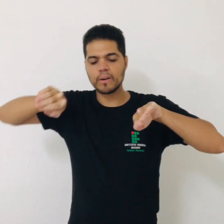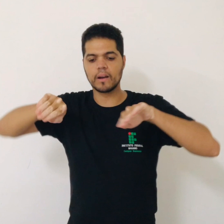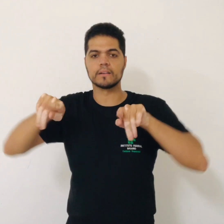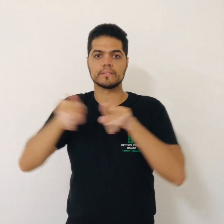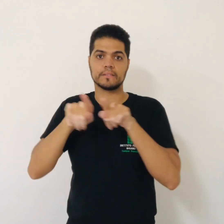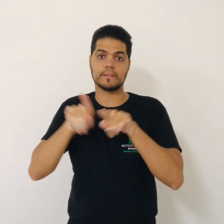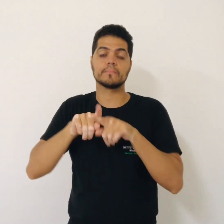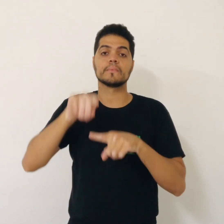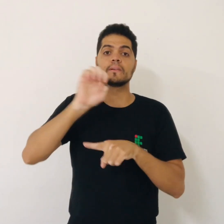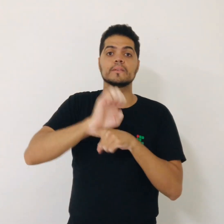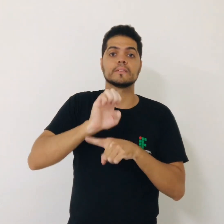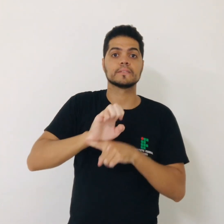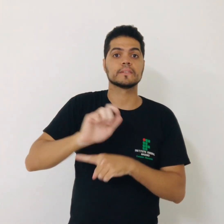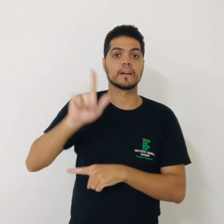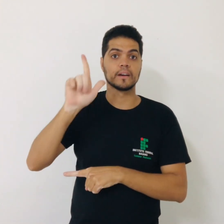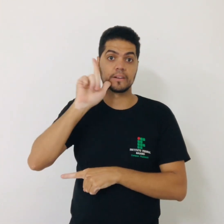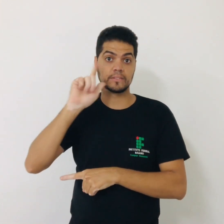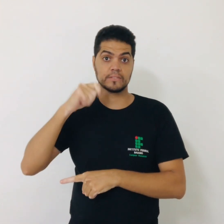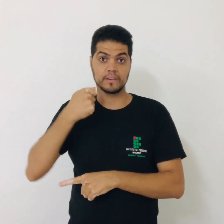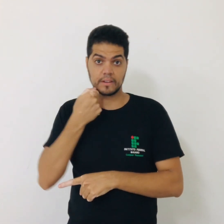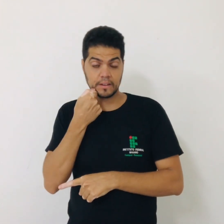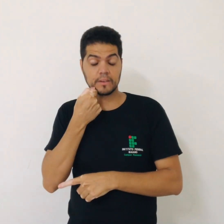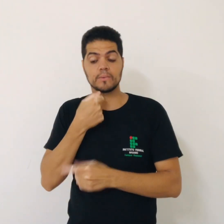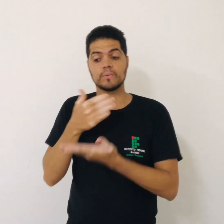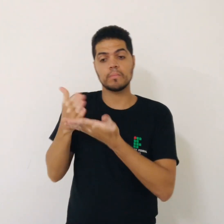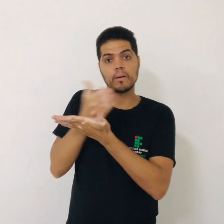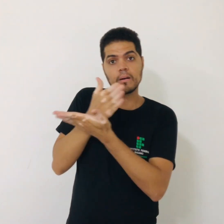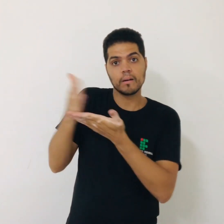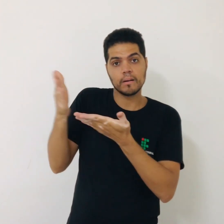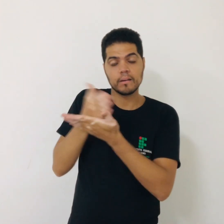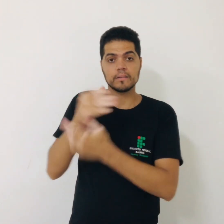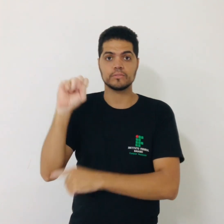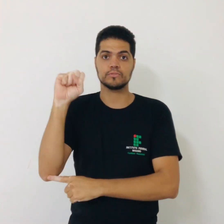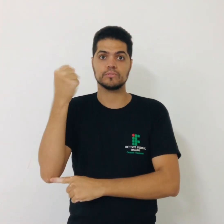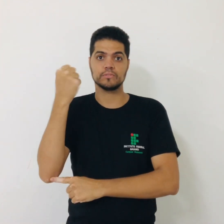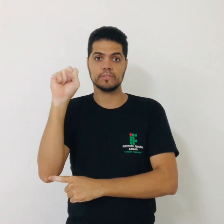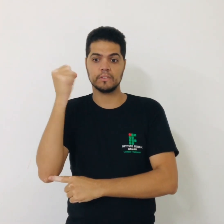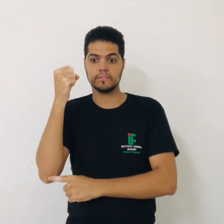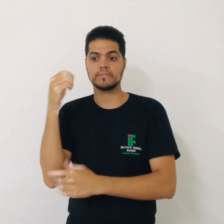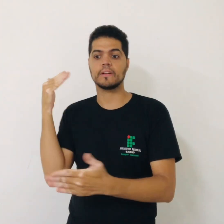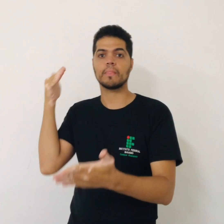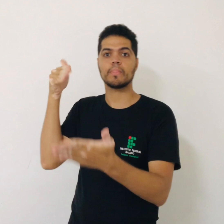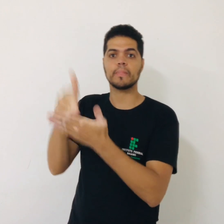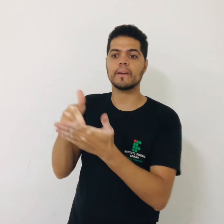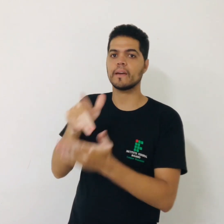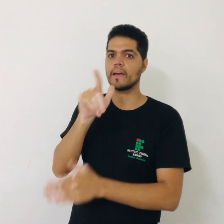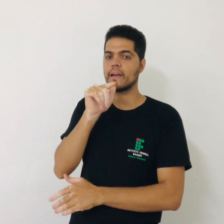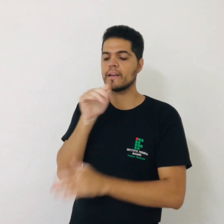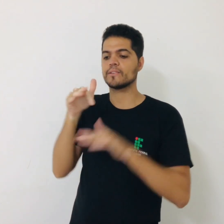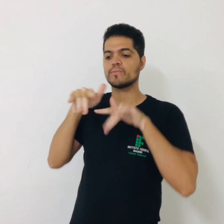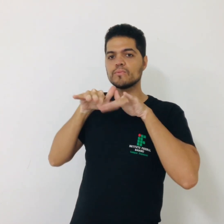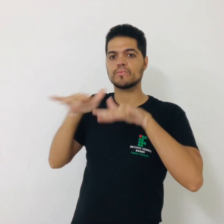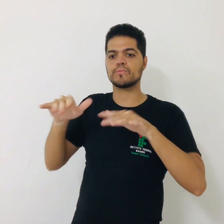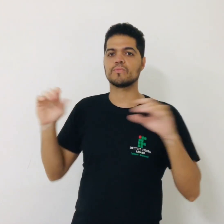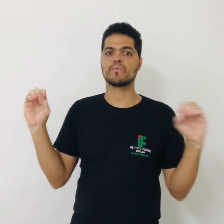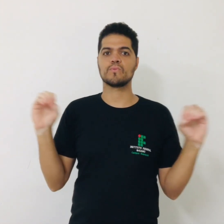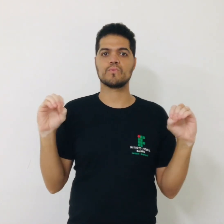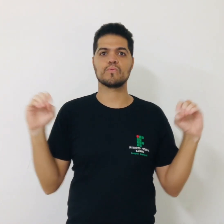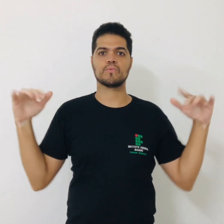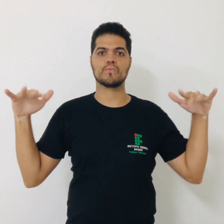O Velho Chico leva riqueza ao sertão, tornando o solo fértil por onde passa, mas está sofrendo muito